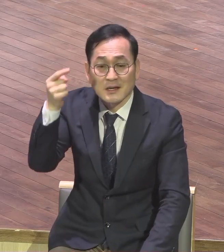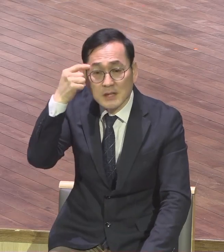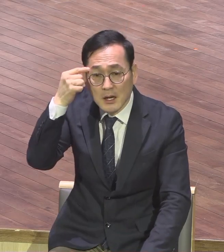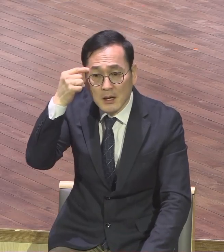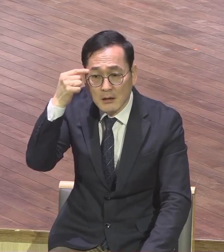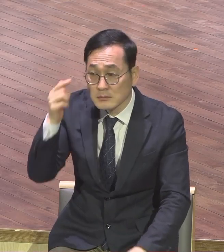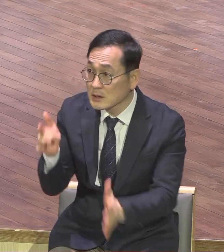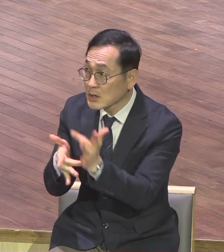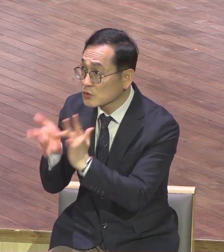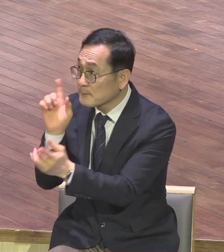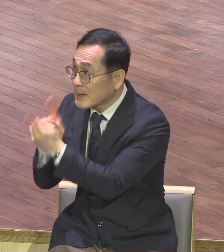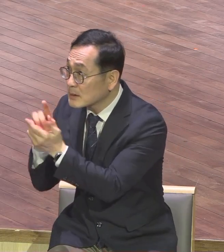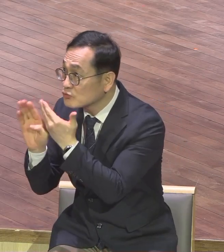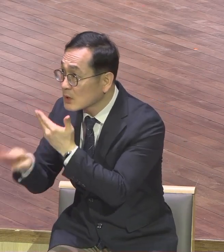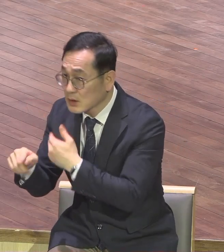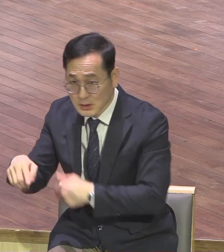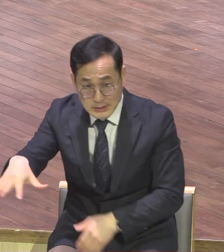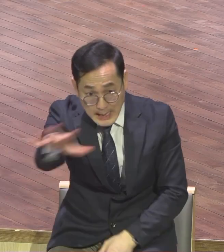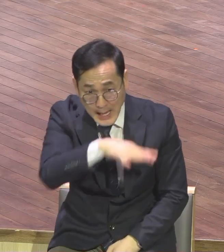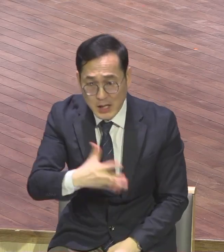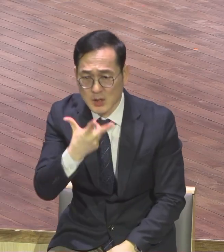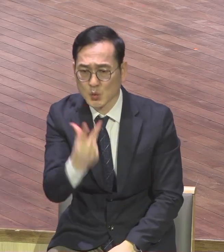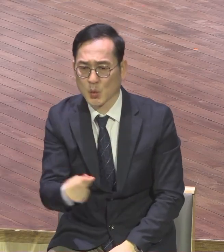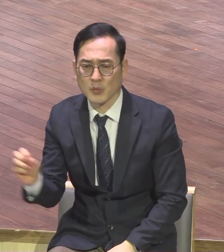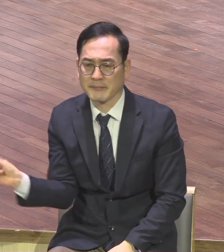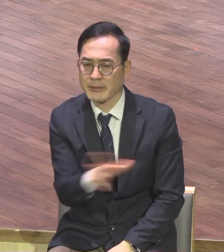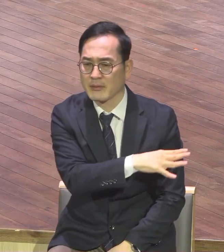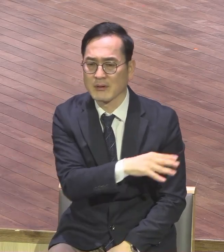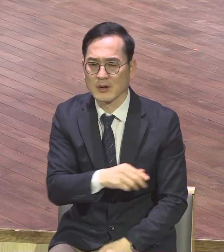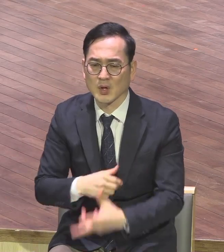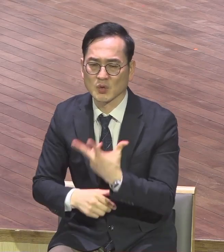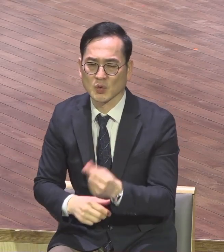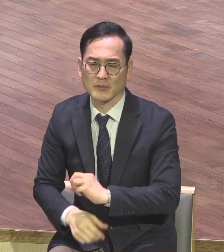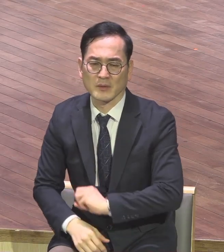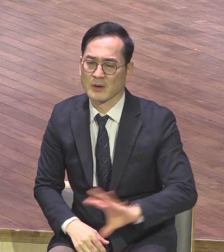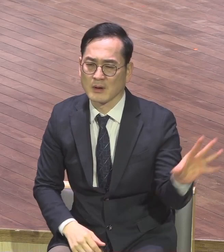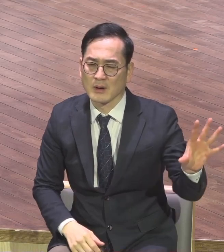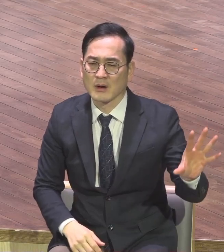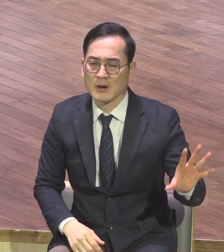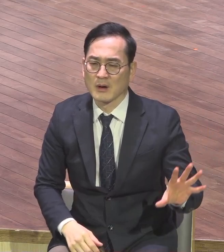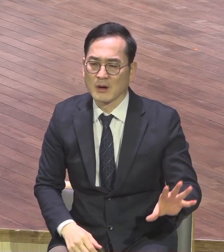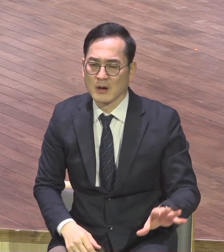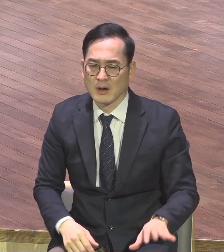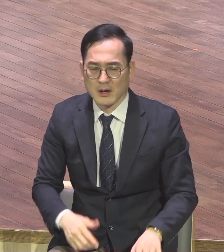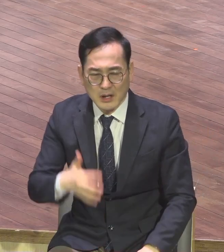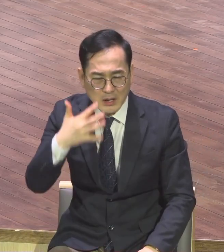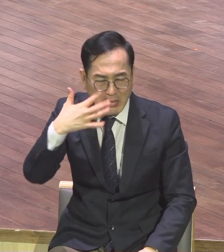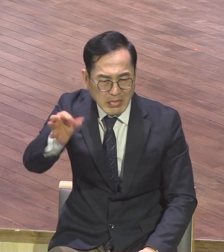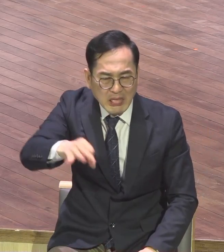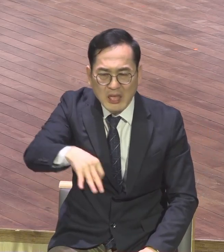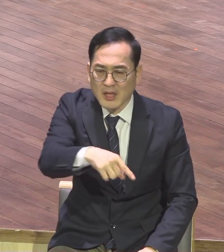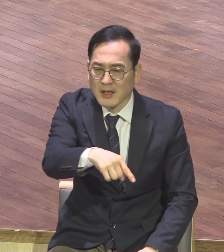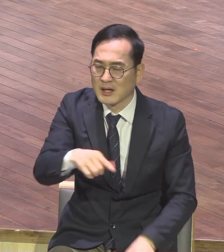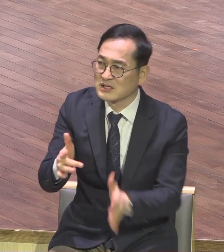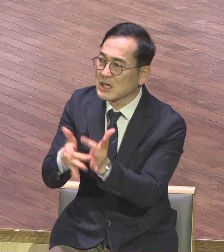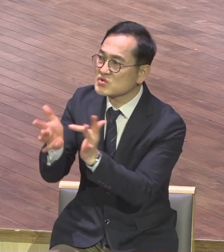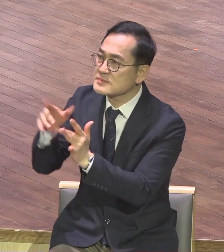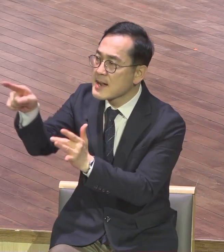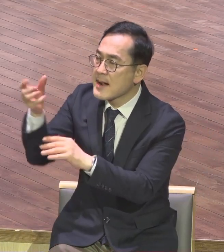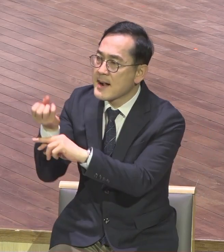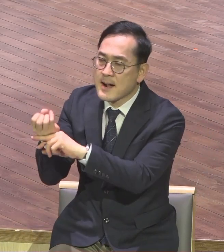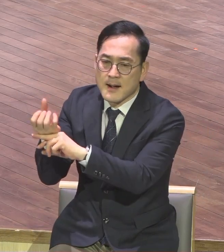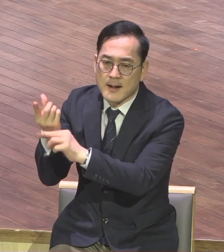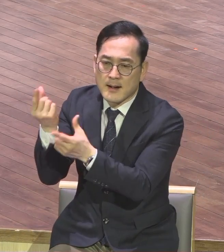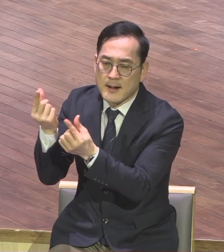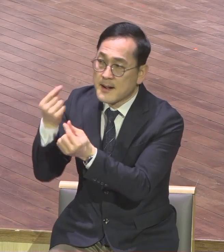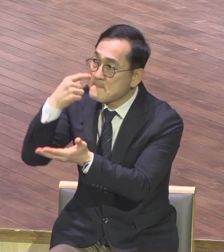이걸 깨닫게 됐다는 것입니다. 이제는 이 예수 그리스도만을 바라보면서 언약적 도전을 하고